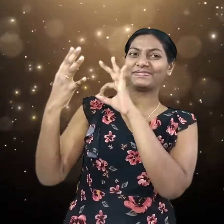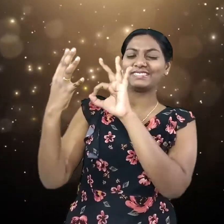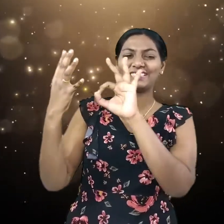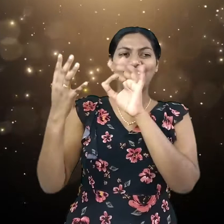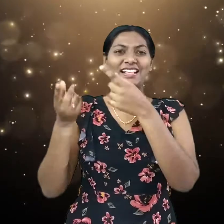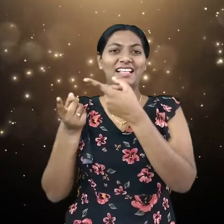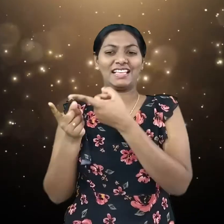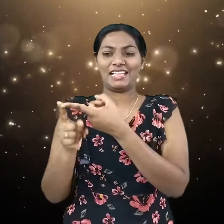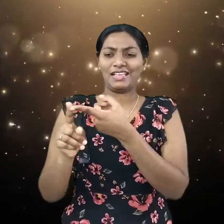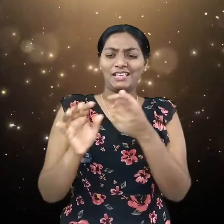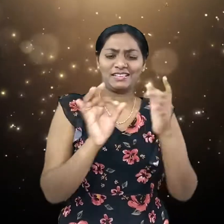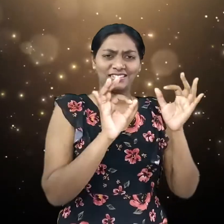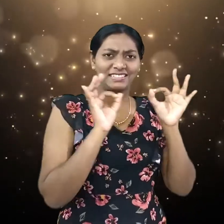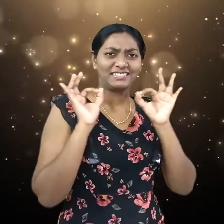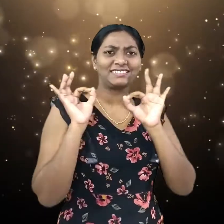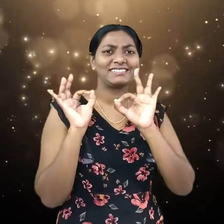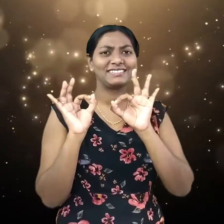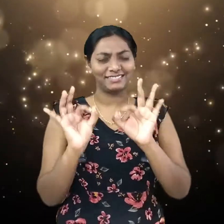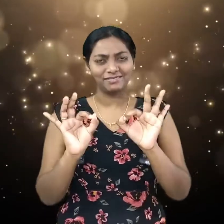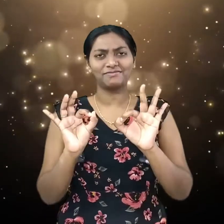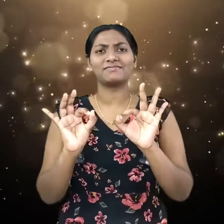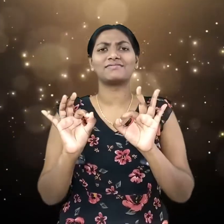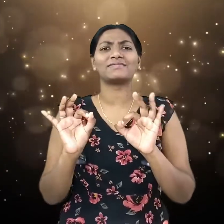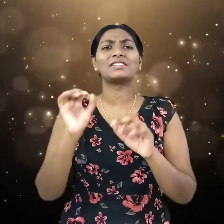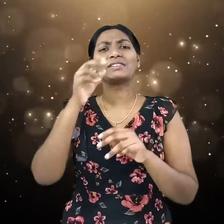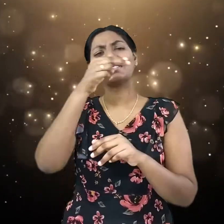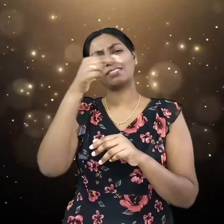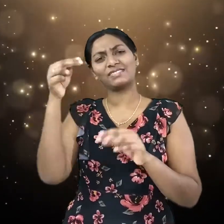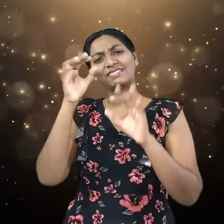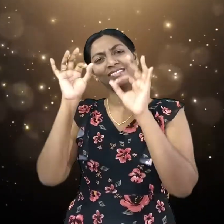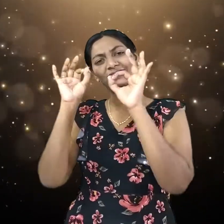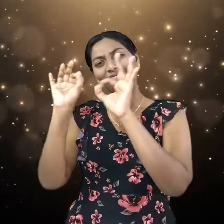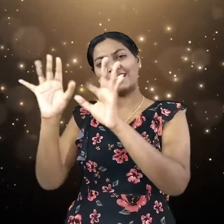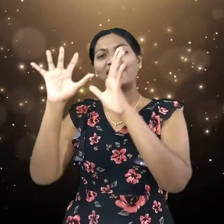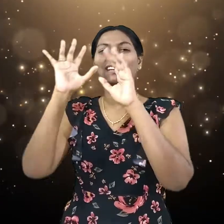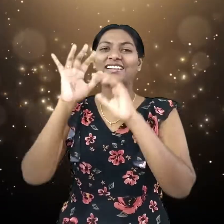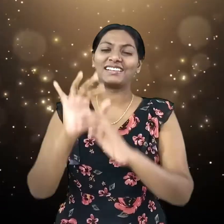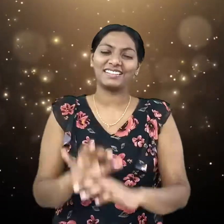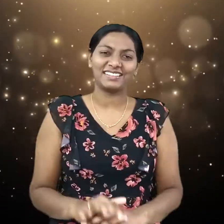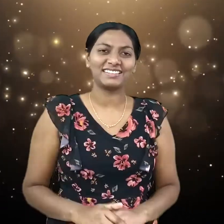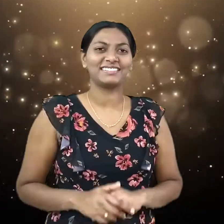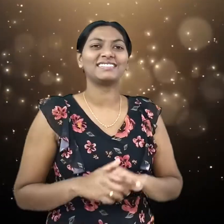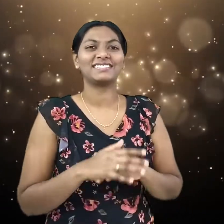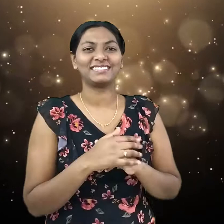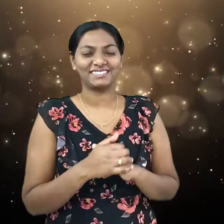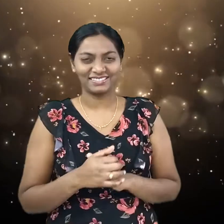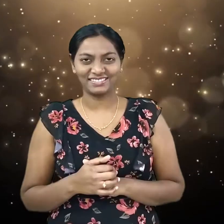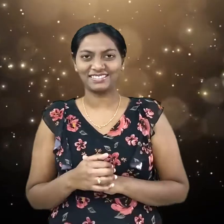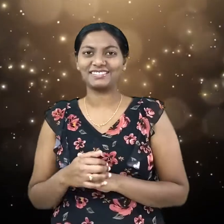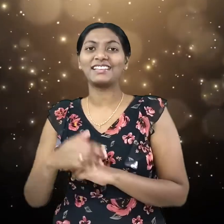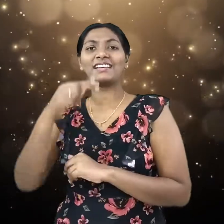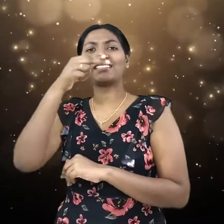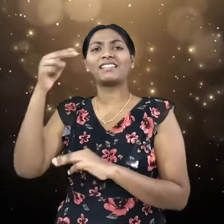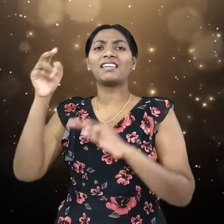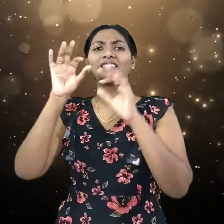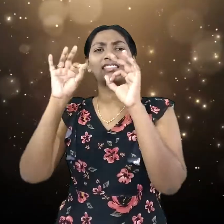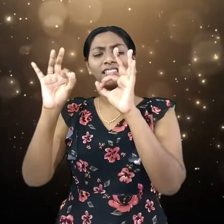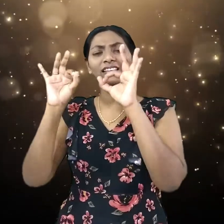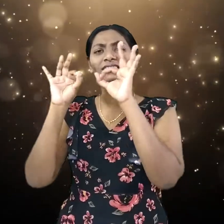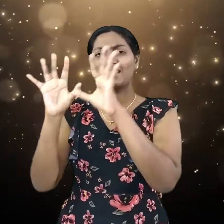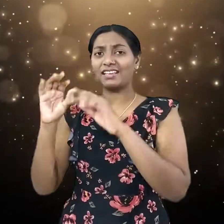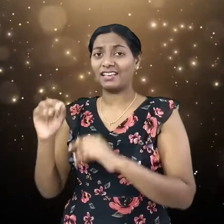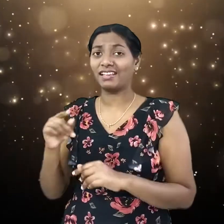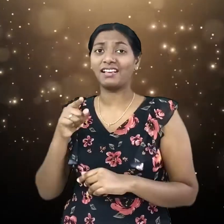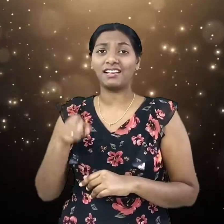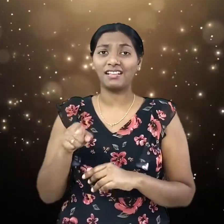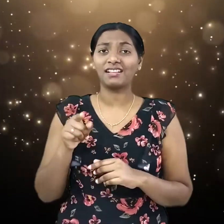सब कुशल मंगल हो। धन्य तेरा नाम, धन्य तेरा